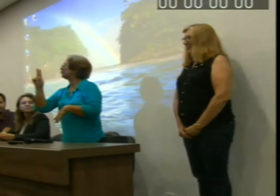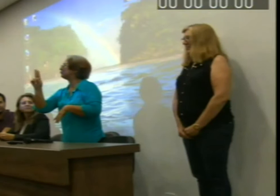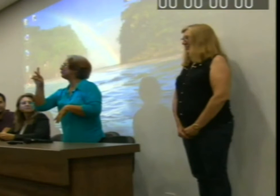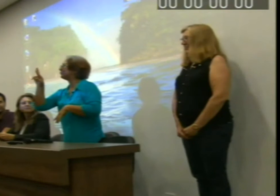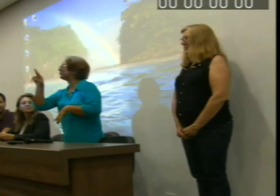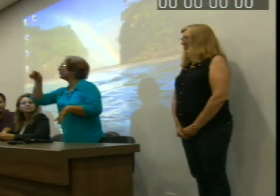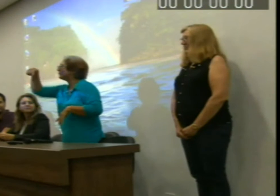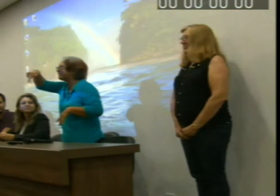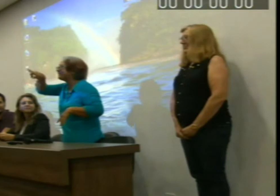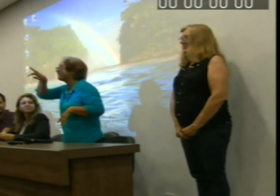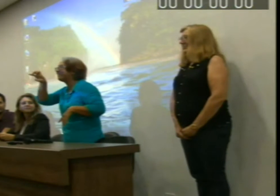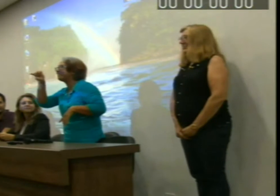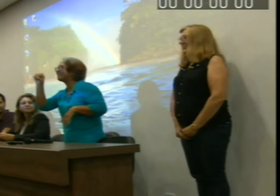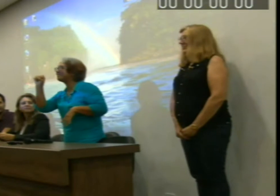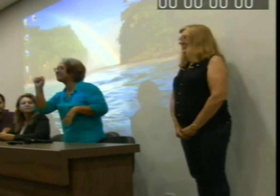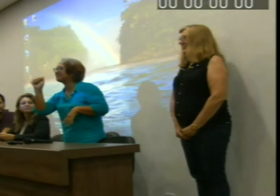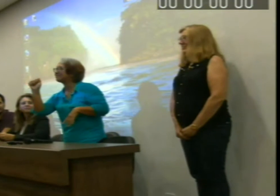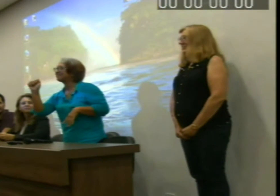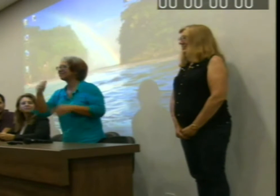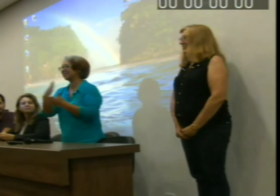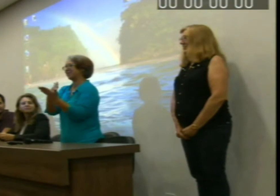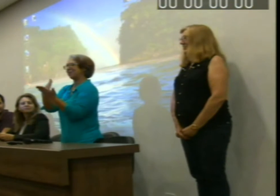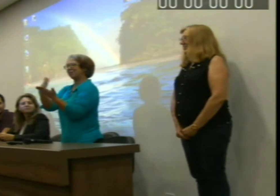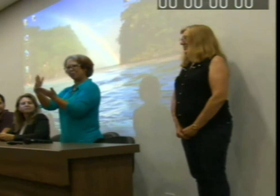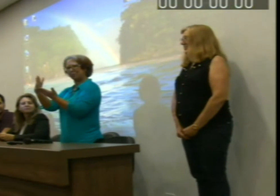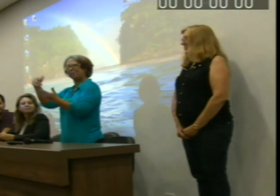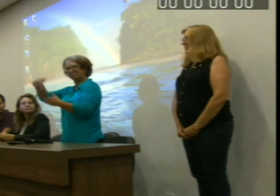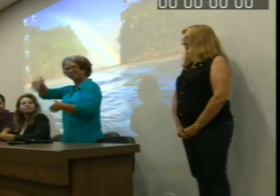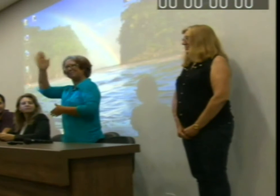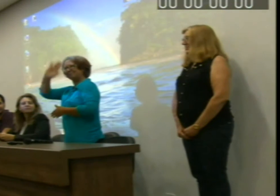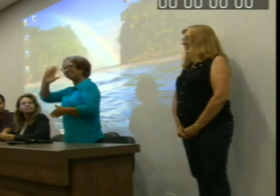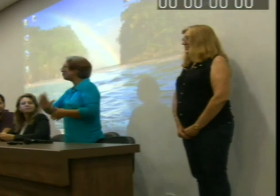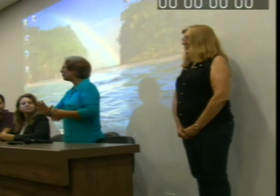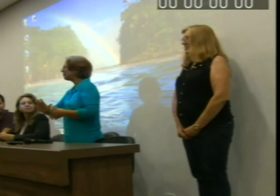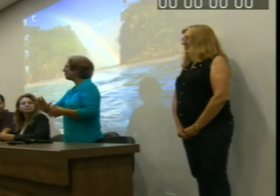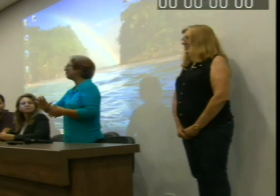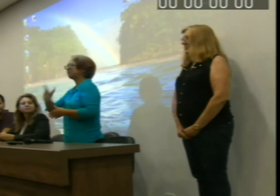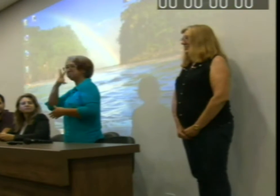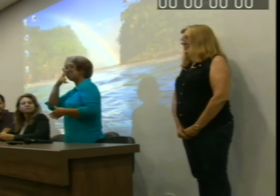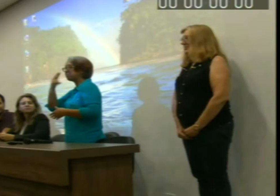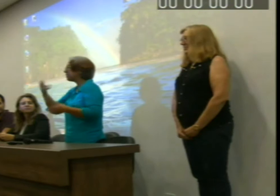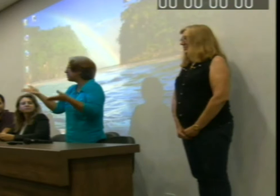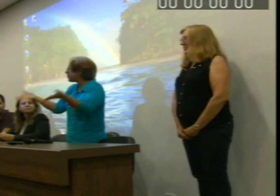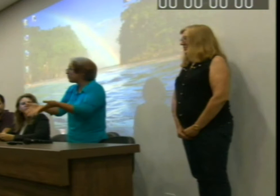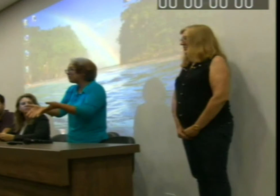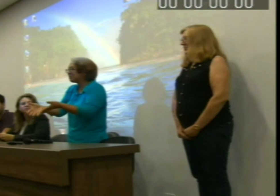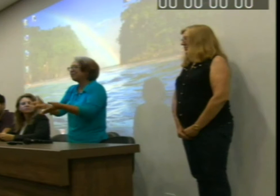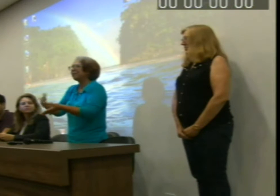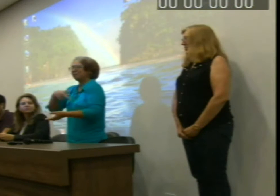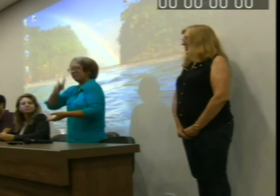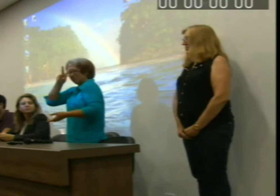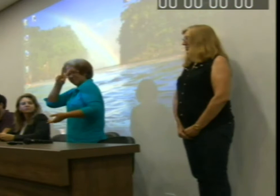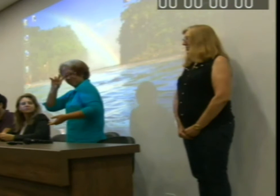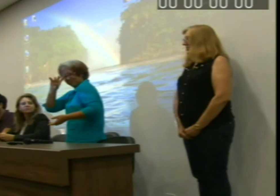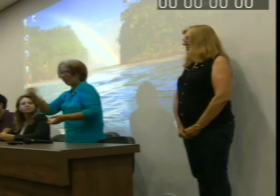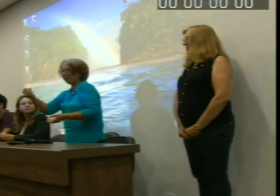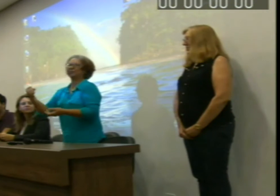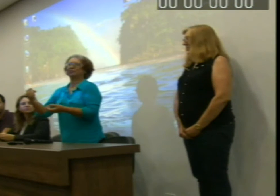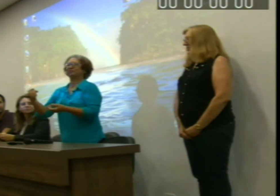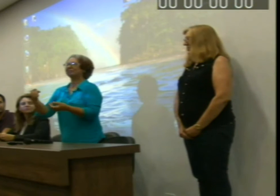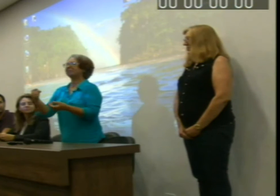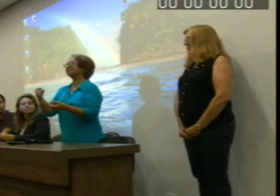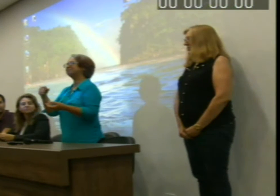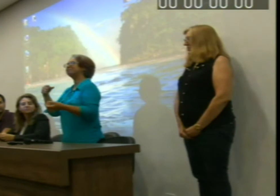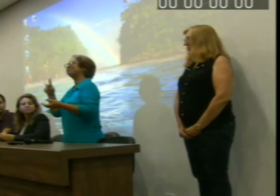movimento azul aqui no Mato Grosso do Sul está começando a disseminar